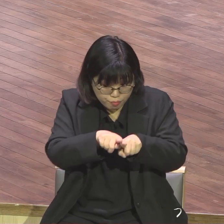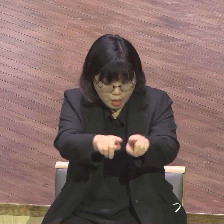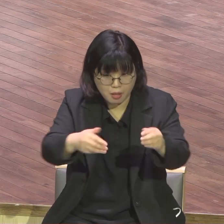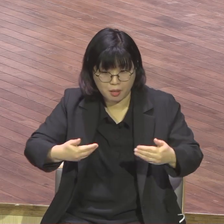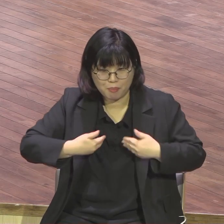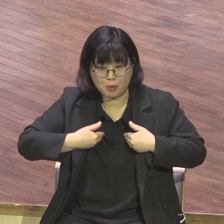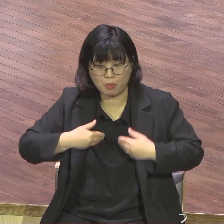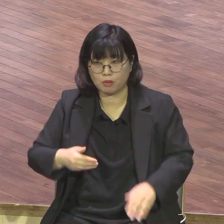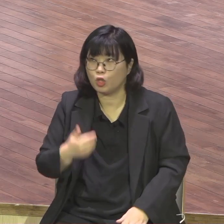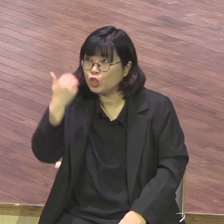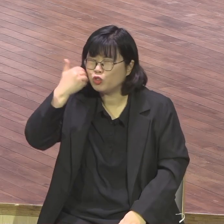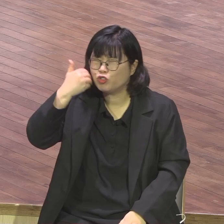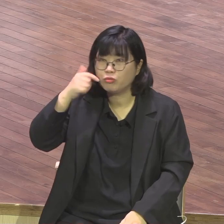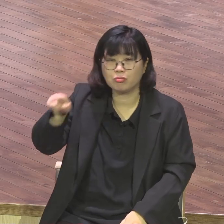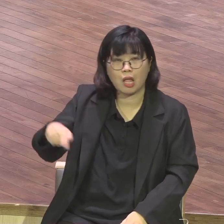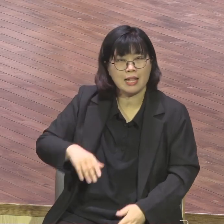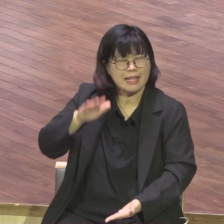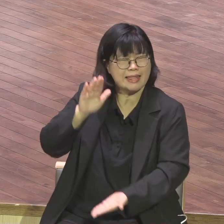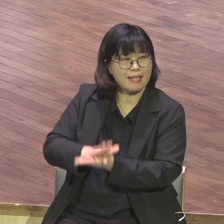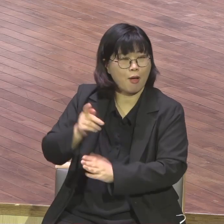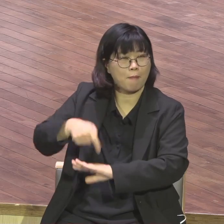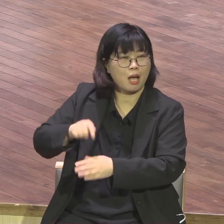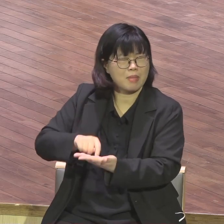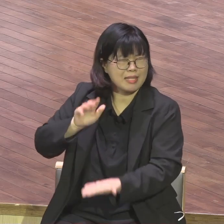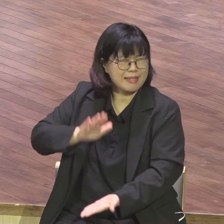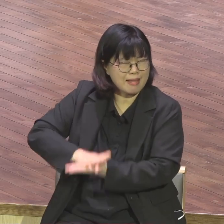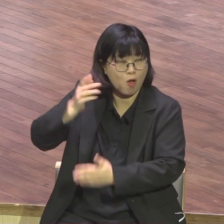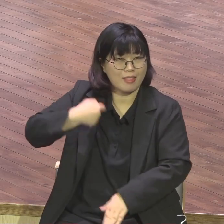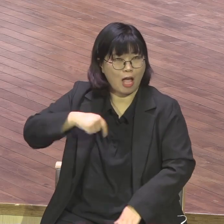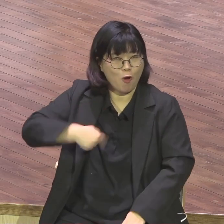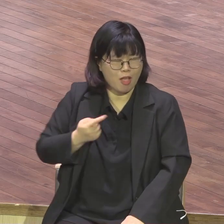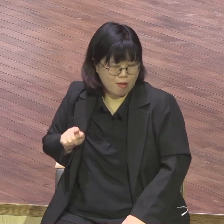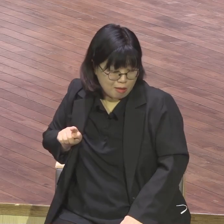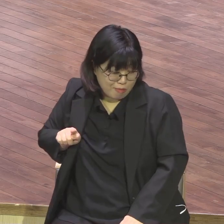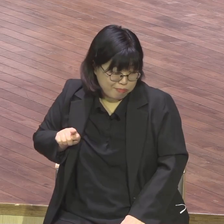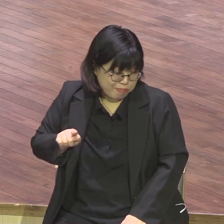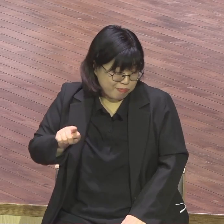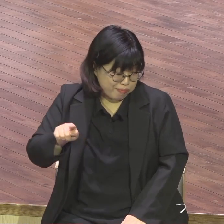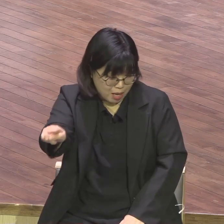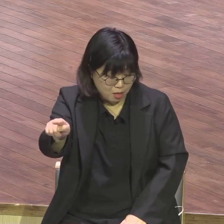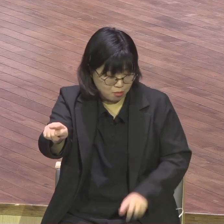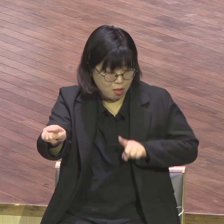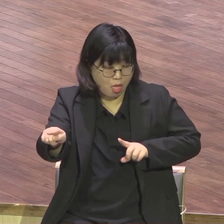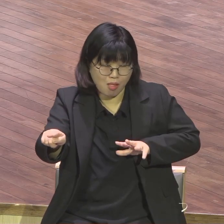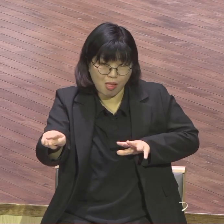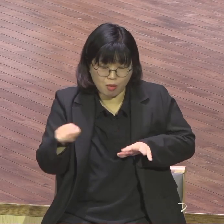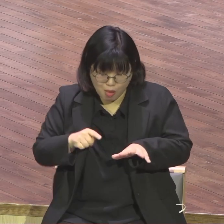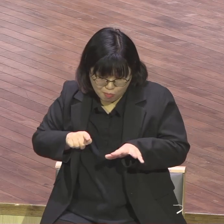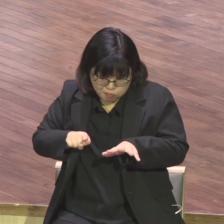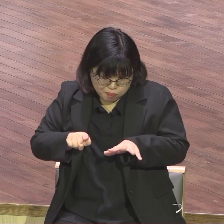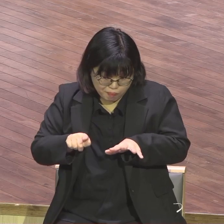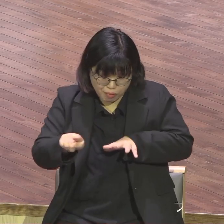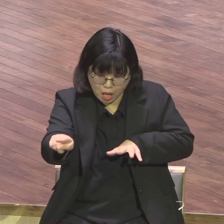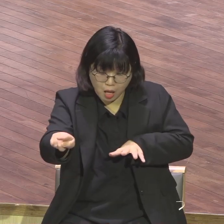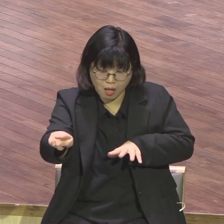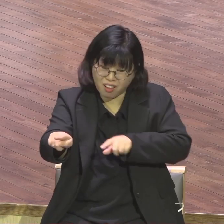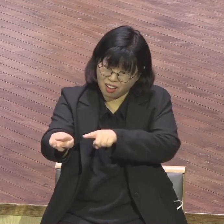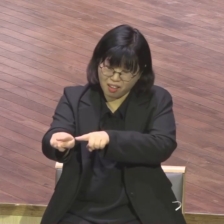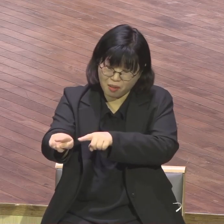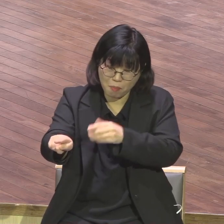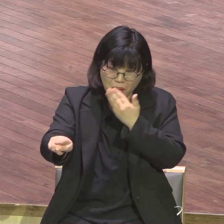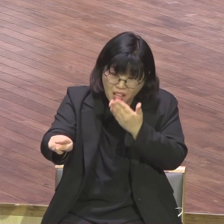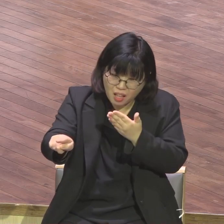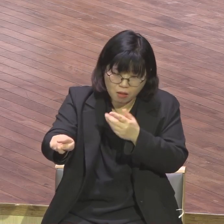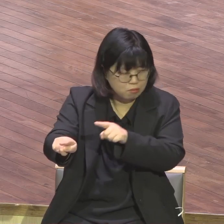맞죠. 이 굉장히 이 사회도 그렇거든요. 이 사회적 이 소위 말해서 EQ라 그러죠. IQ는 머리지만